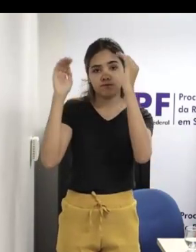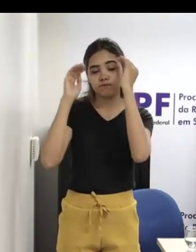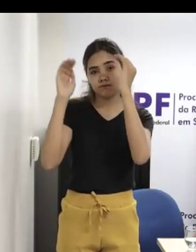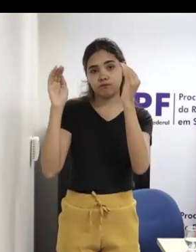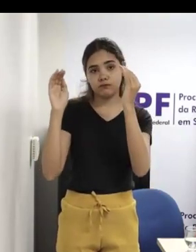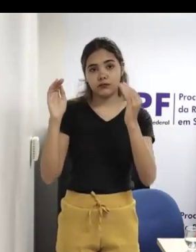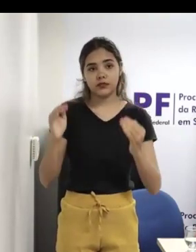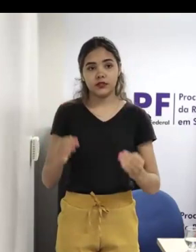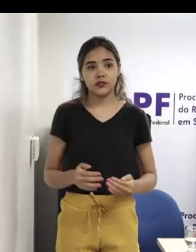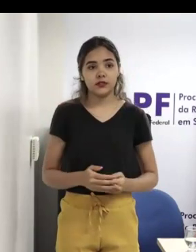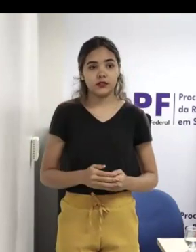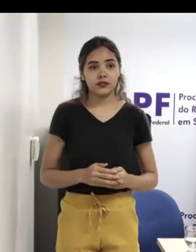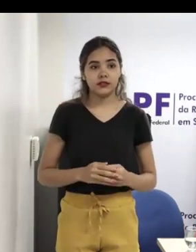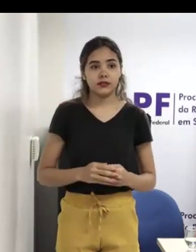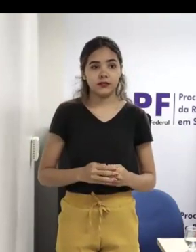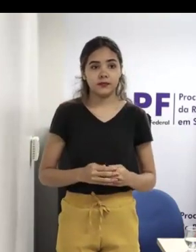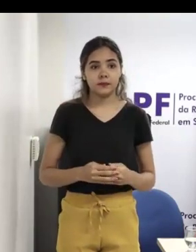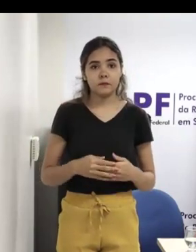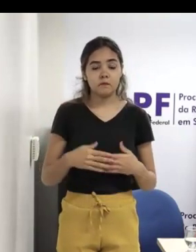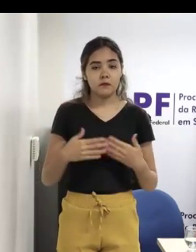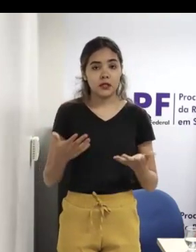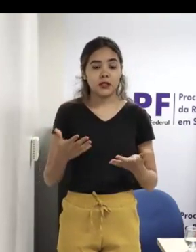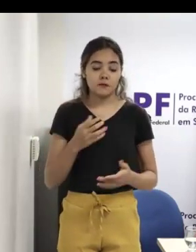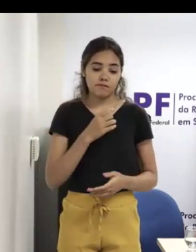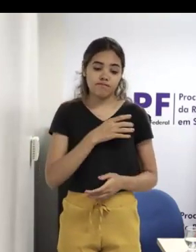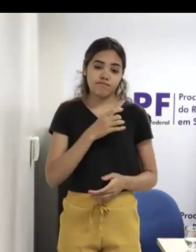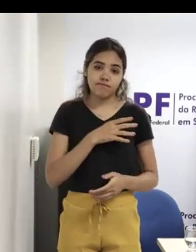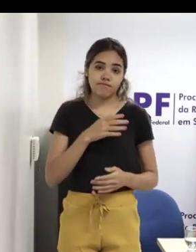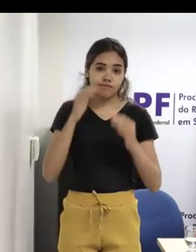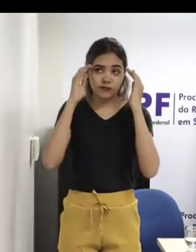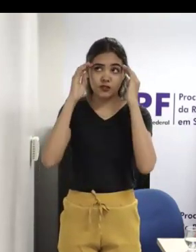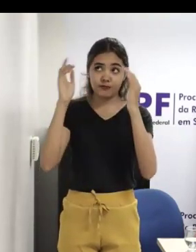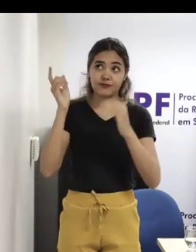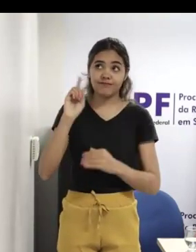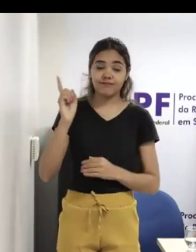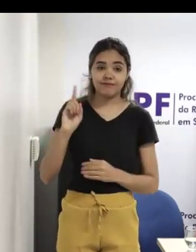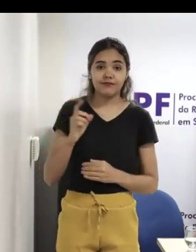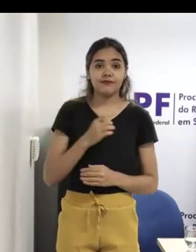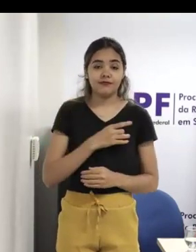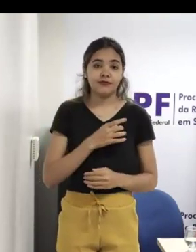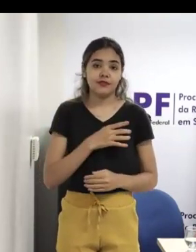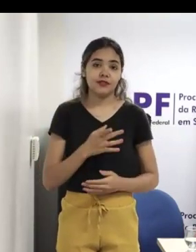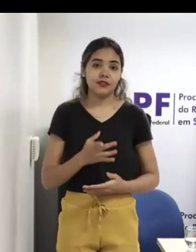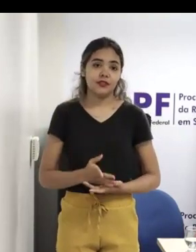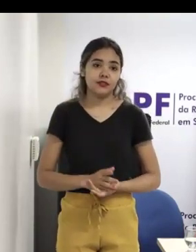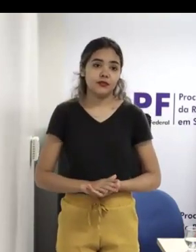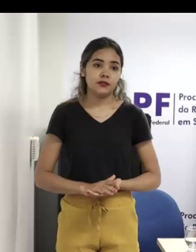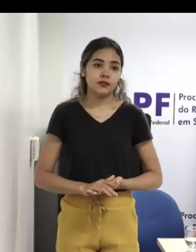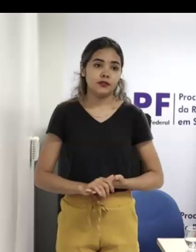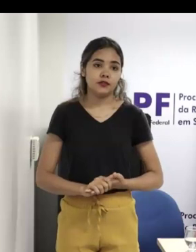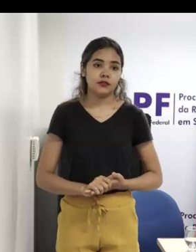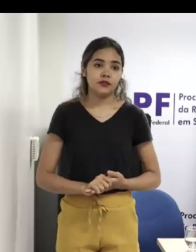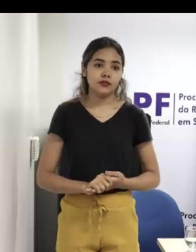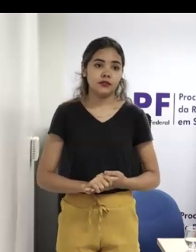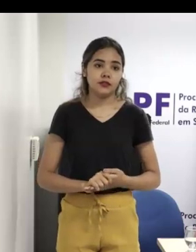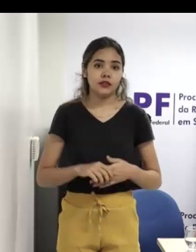que que não pode ser desrespeitado ele tá realmente nesse lugar de cuidador e é muito complexo paraa criança entender que ele é